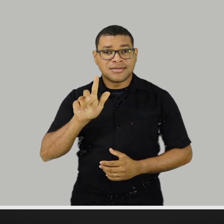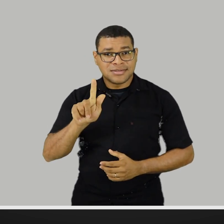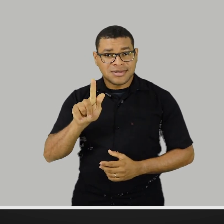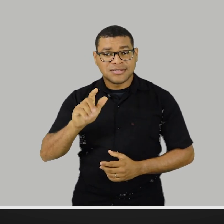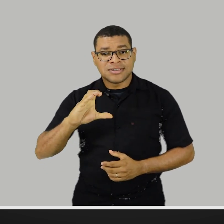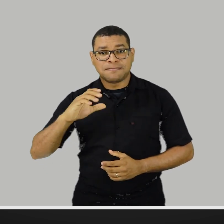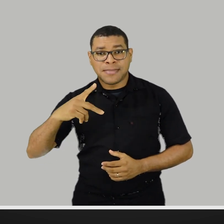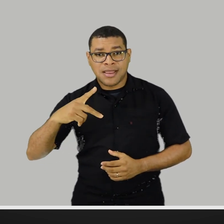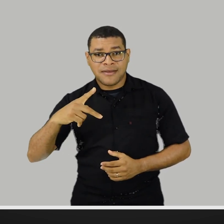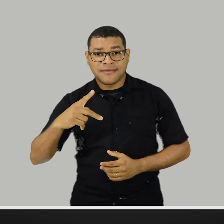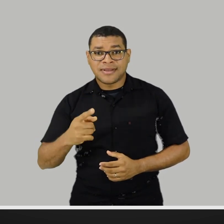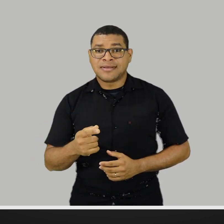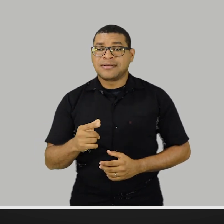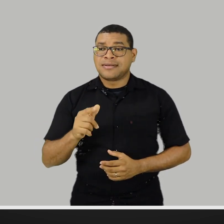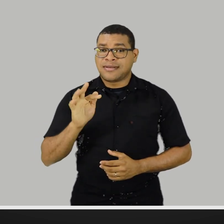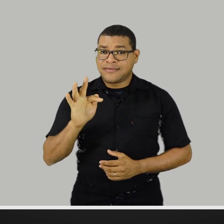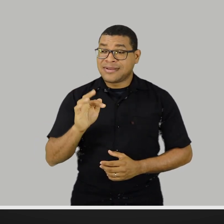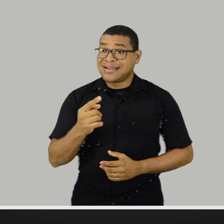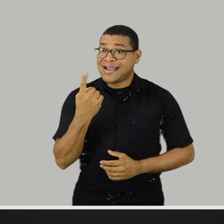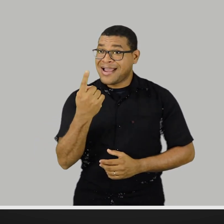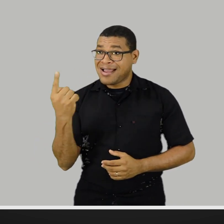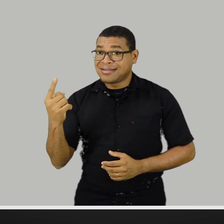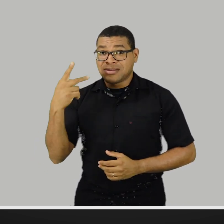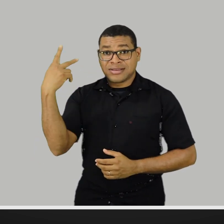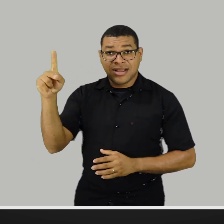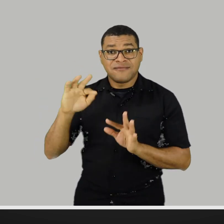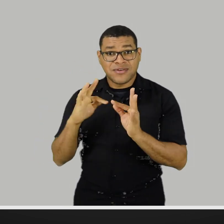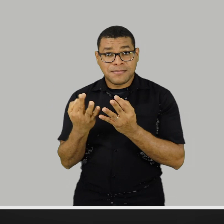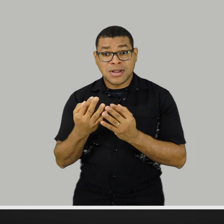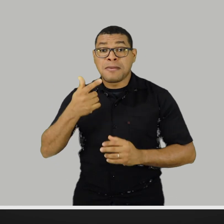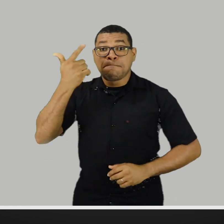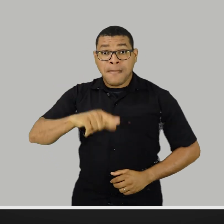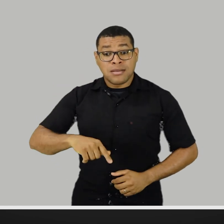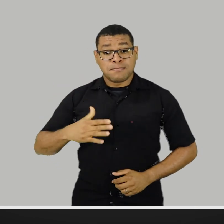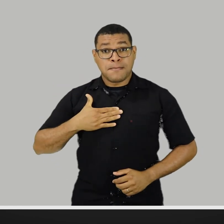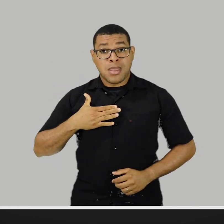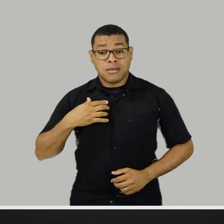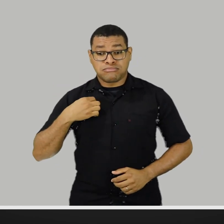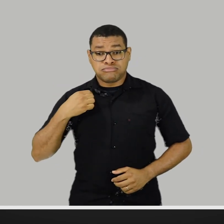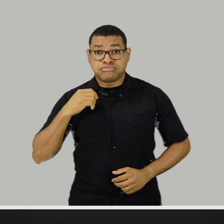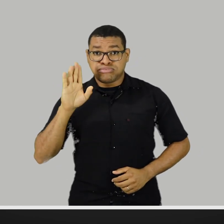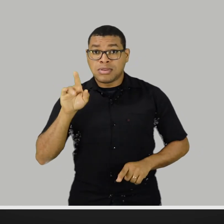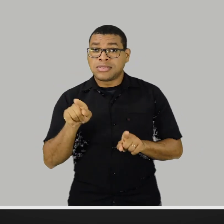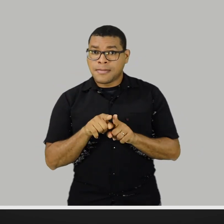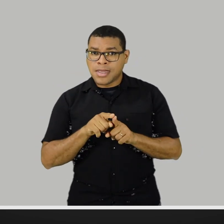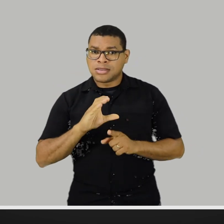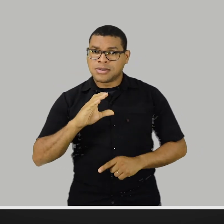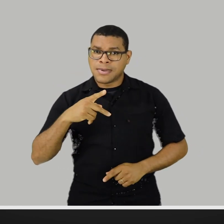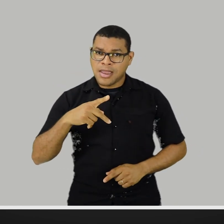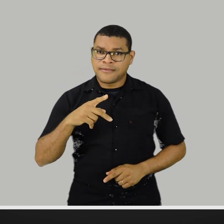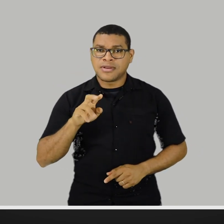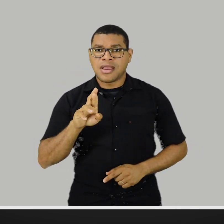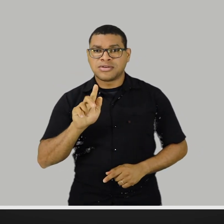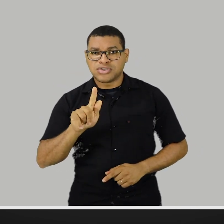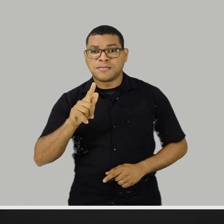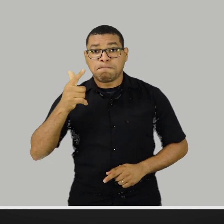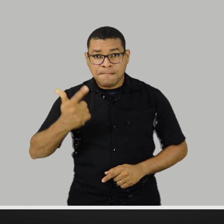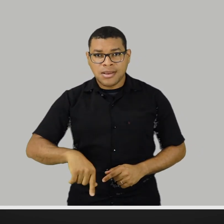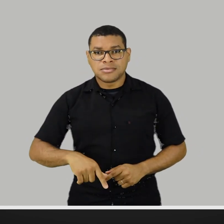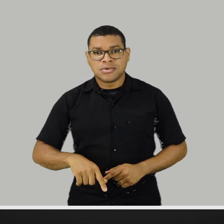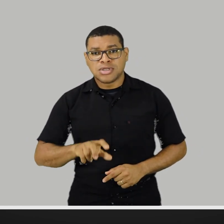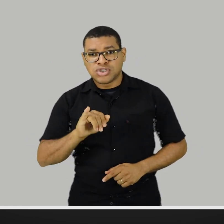da família inclusive Mais uma do candidato ou em caso de menores de idade certidão